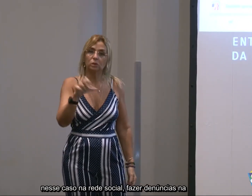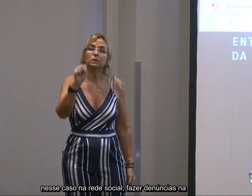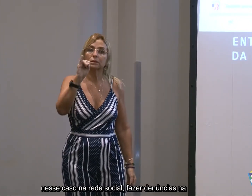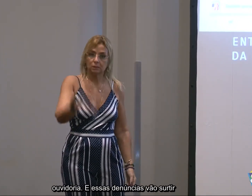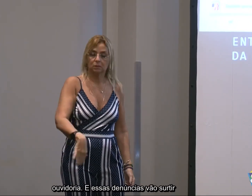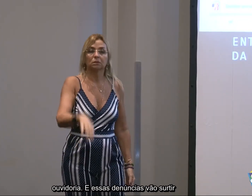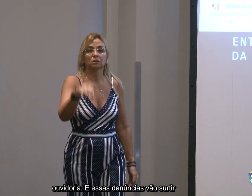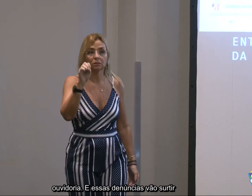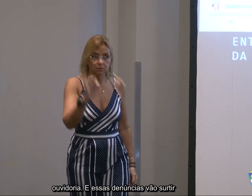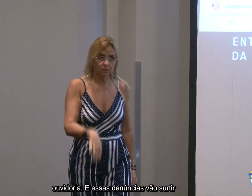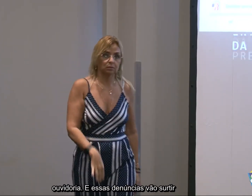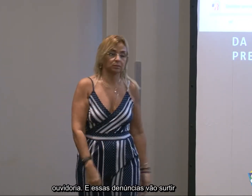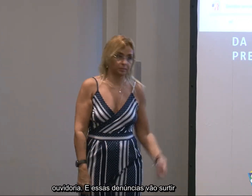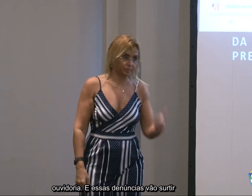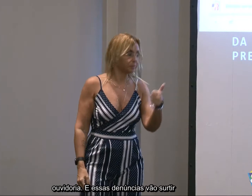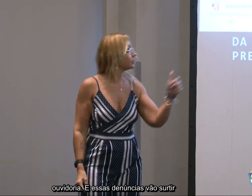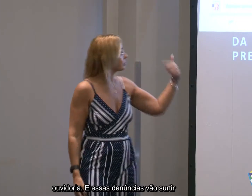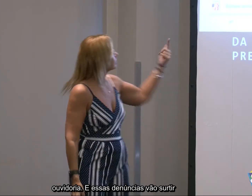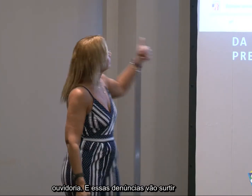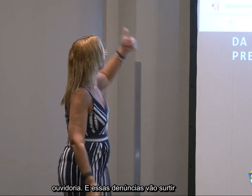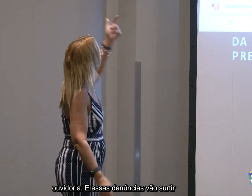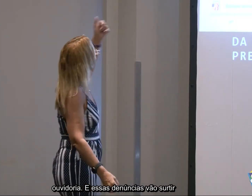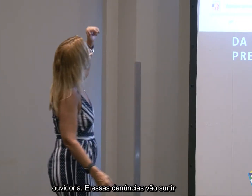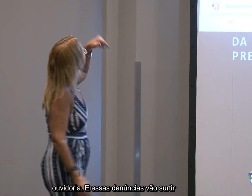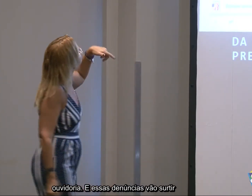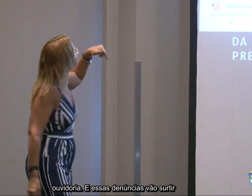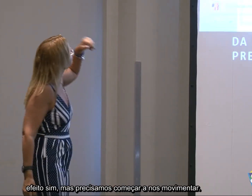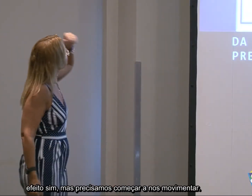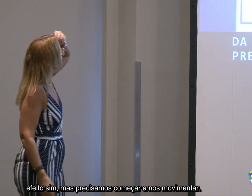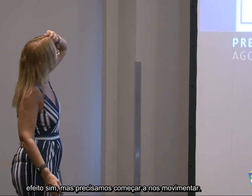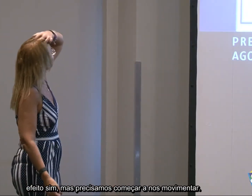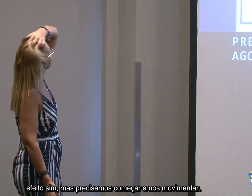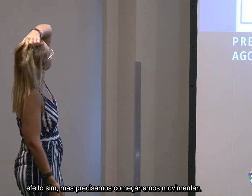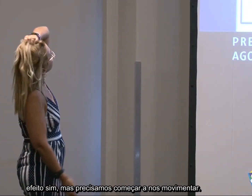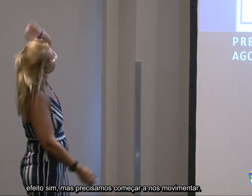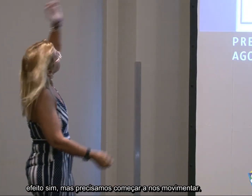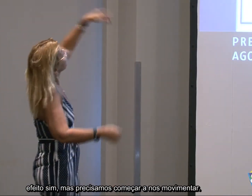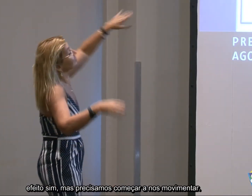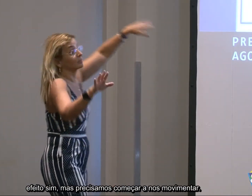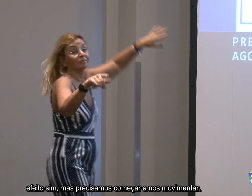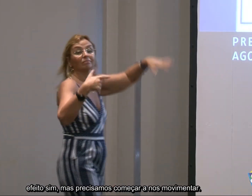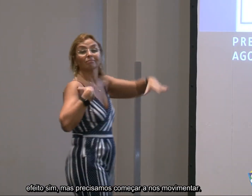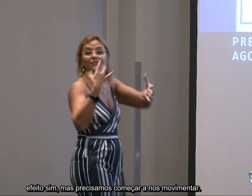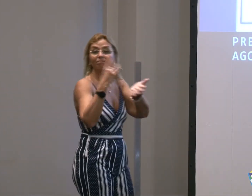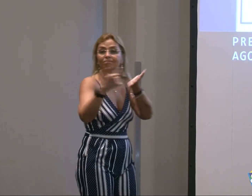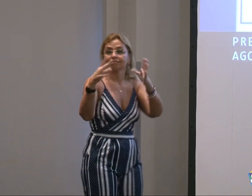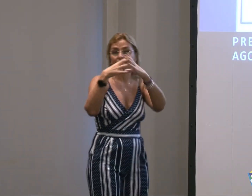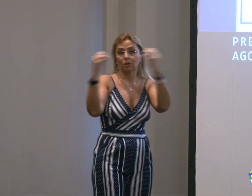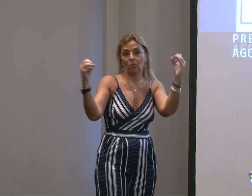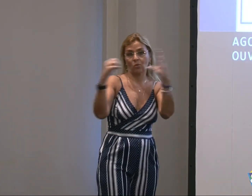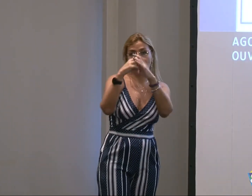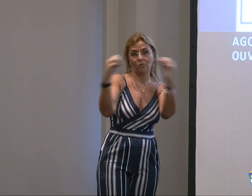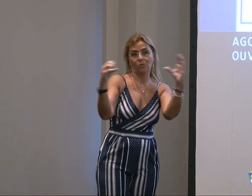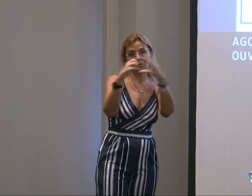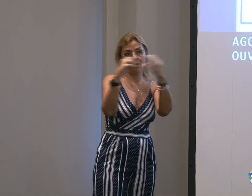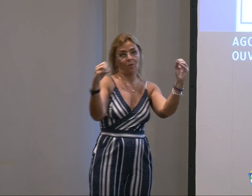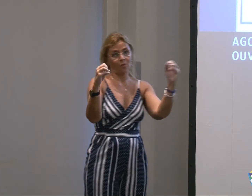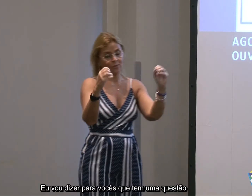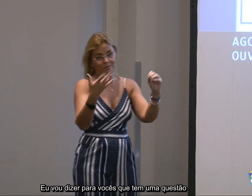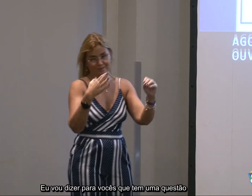na ouvidoria. E essas denúncias, elas vão surtir efeito sim, mas a gente precisa começar a se movimentar. Eu vou dizer